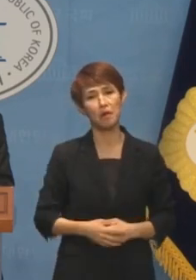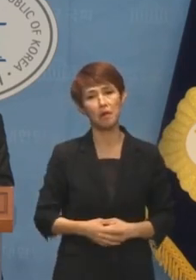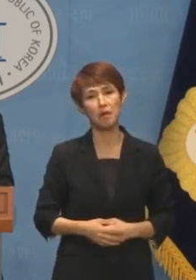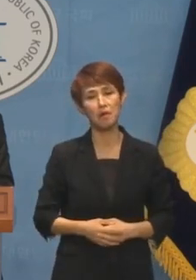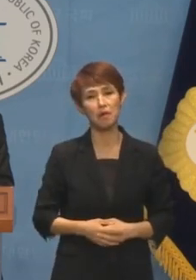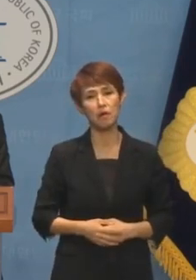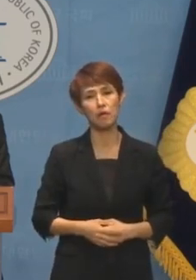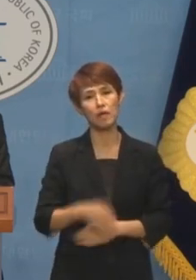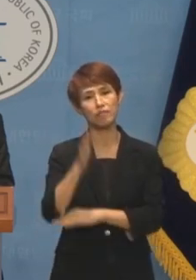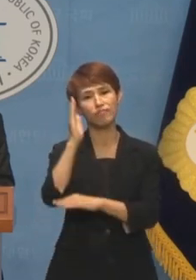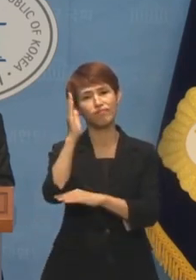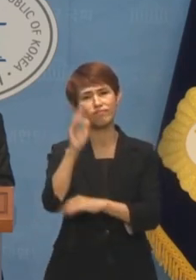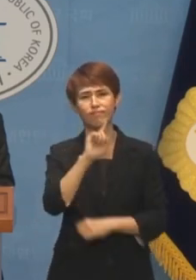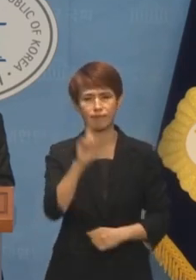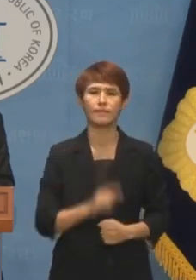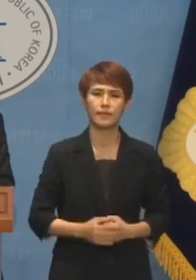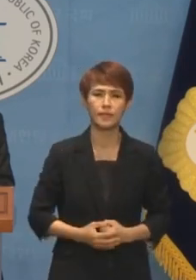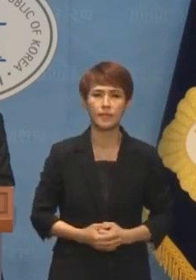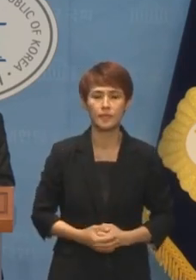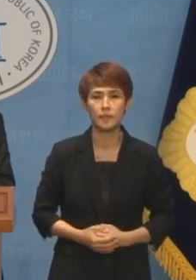하나마나한 소리만 하고 있습니다.